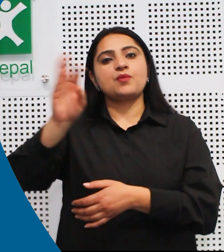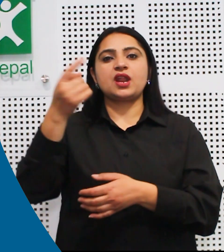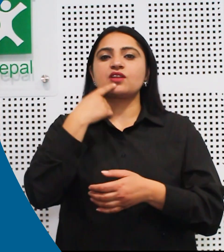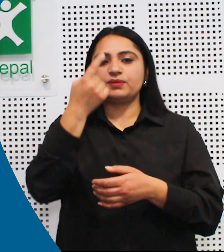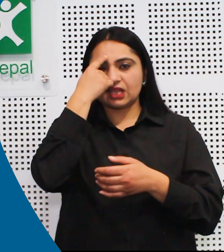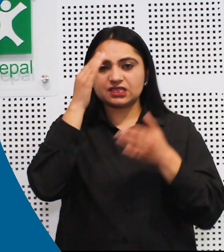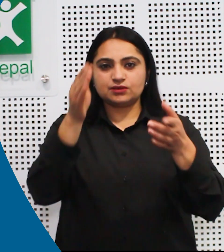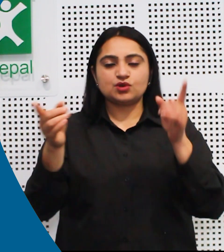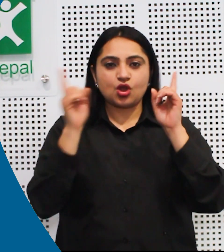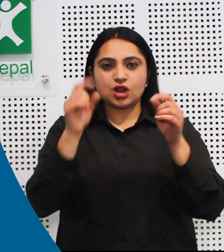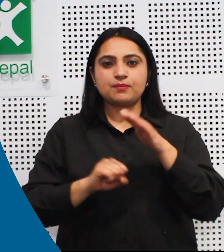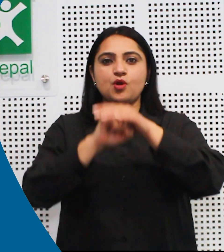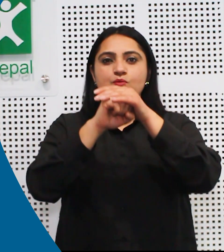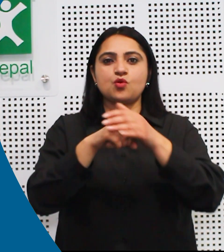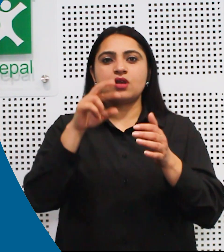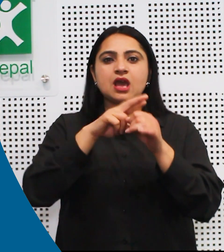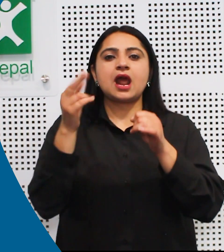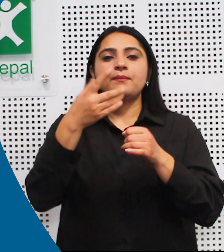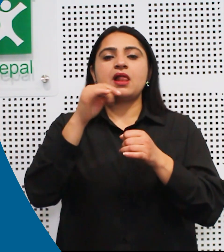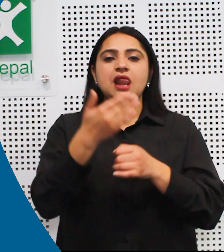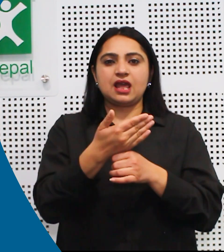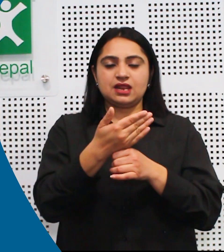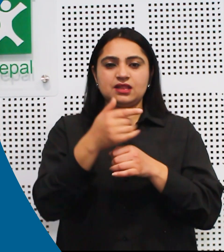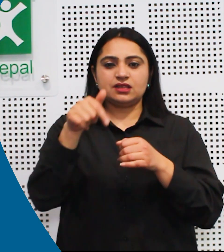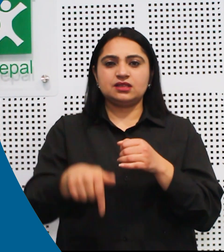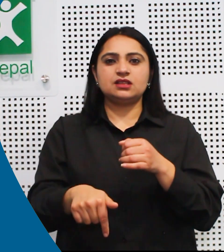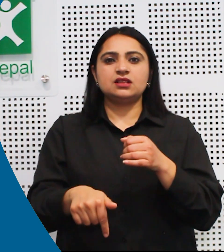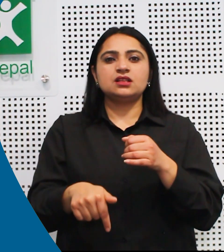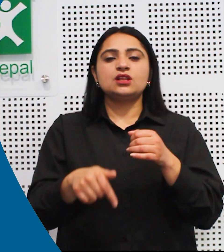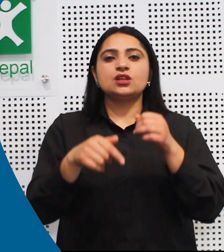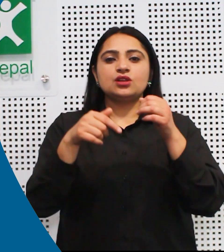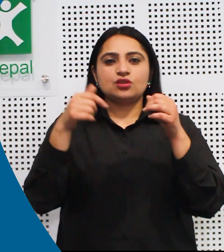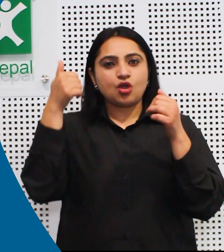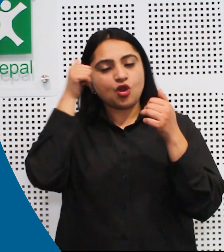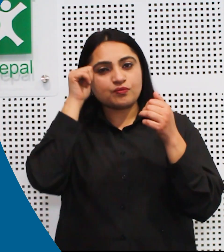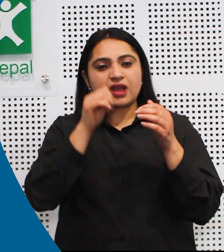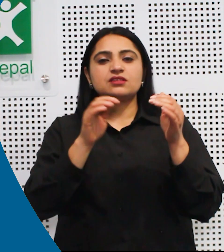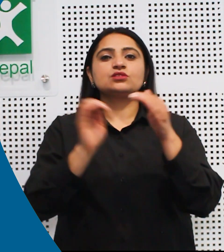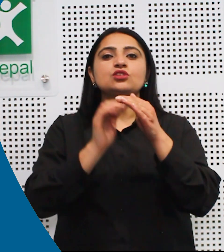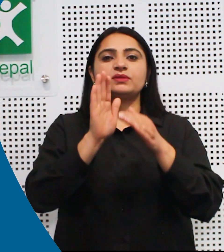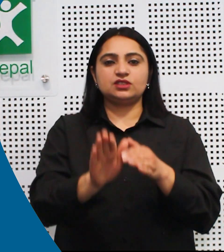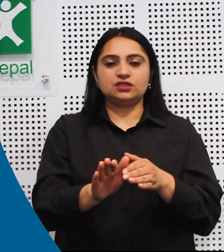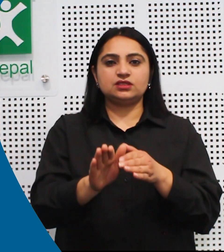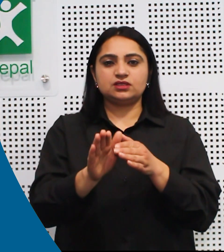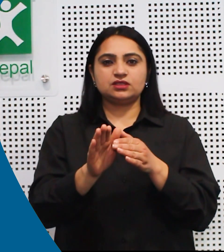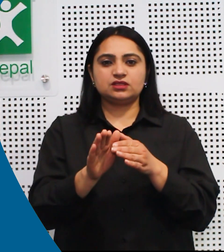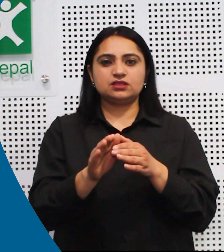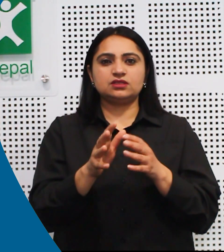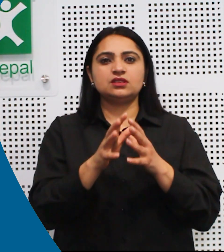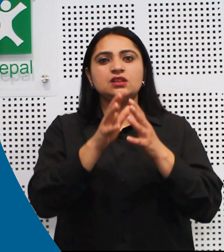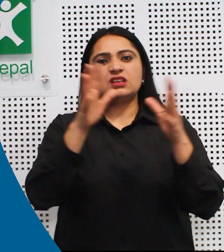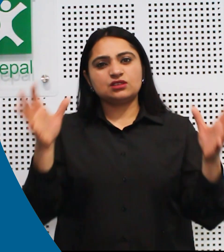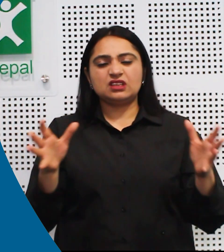टिकापुर नगरपालिकाका प्रमुख रामलाल डङ्गौरा थारू, स्रोत अनुमान समिति छ अथवा राजस्व परामर्श समिति लगायतका सबै